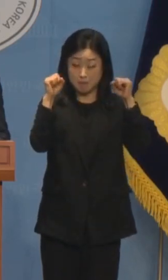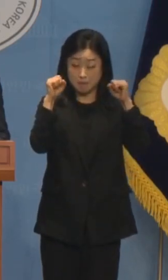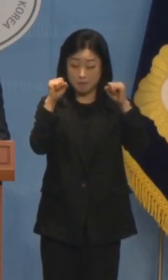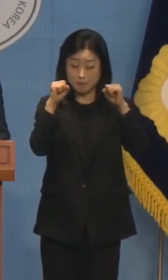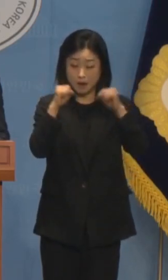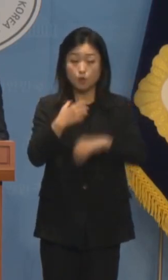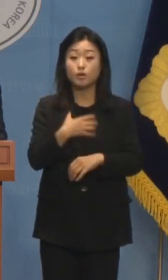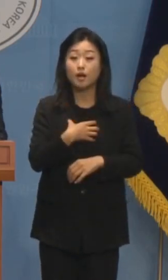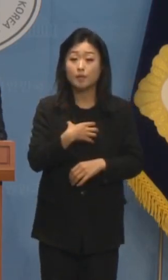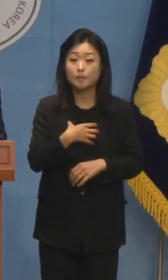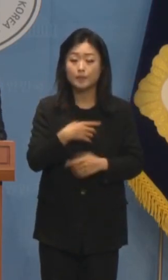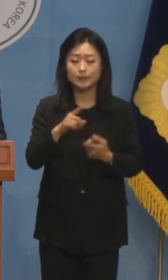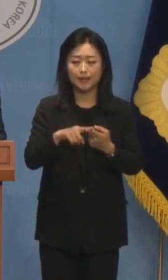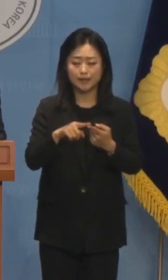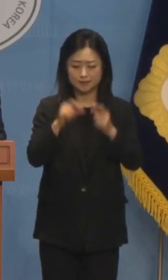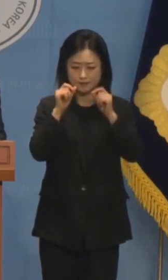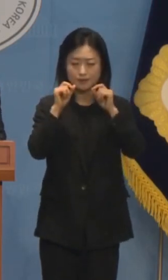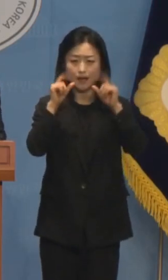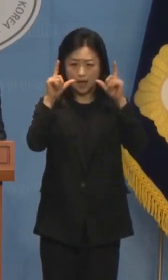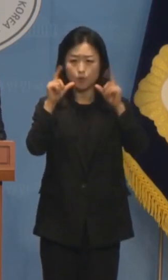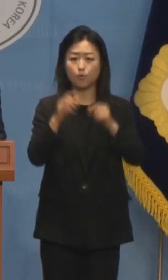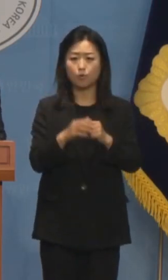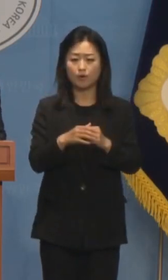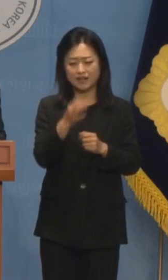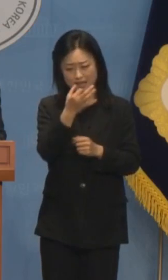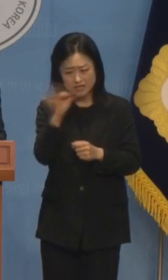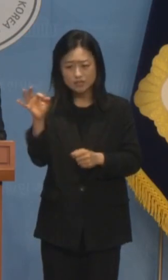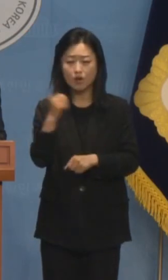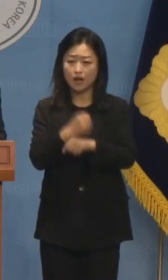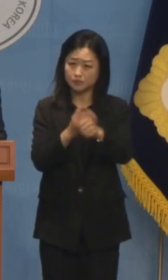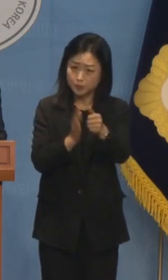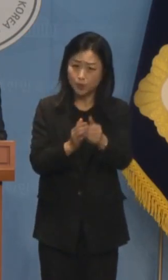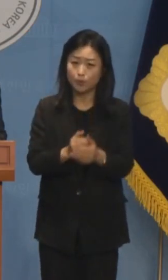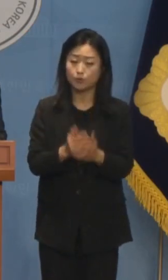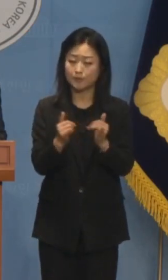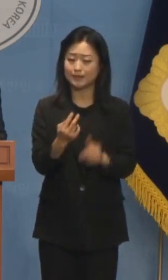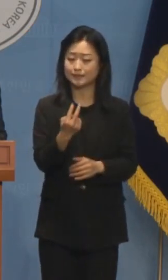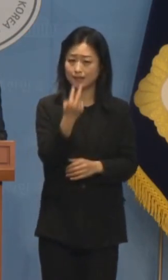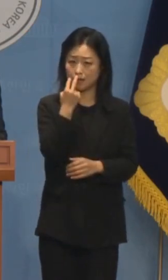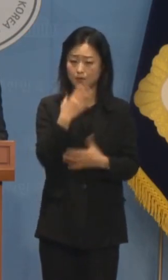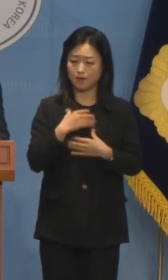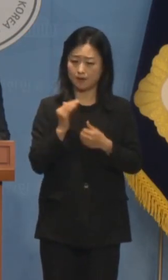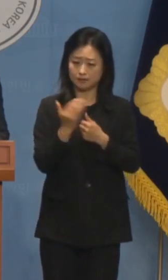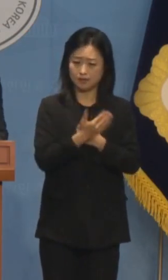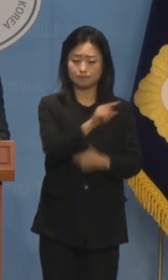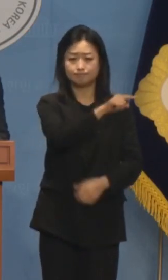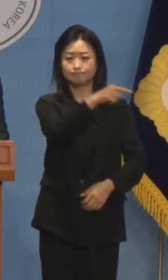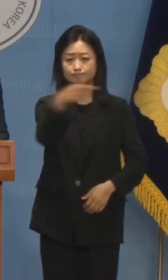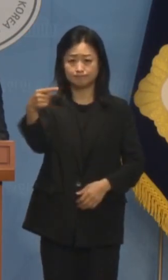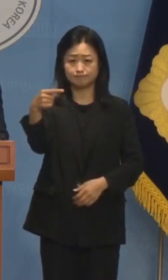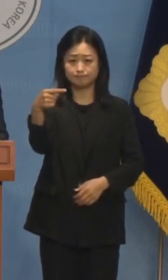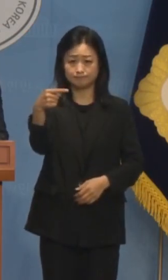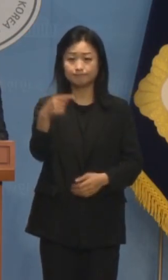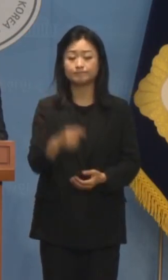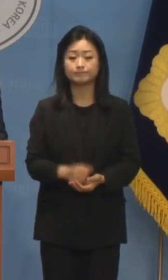대란의 심각성을 인정하십시오. 국민의 생명과 안전이 우선입니다.